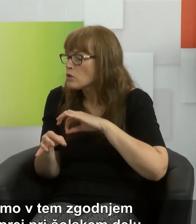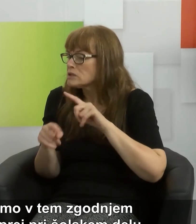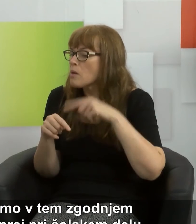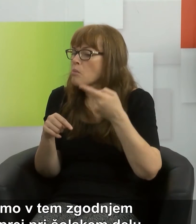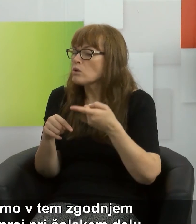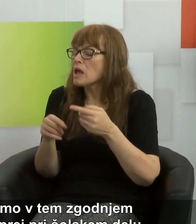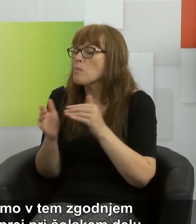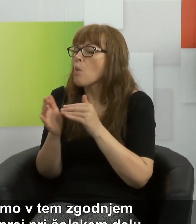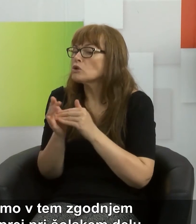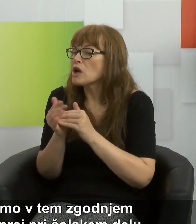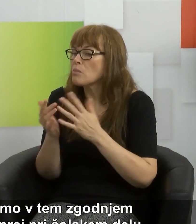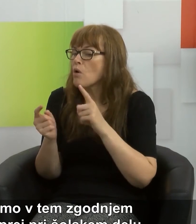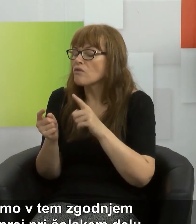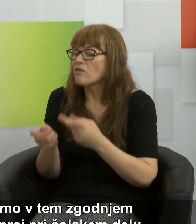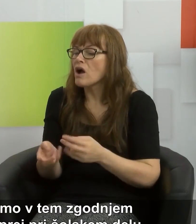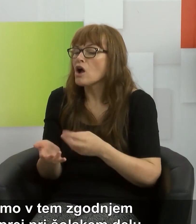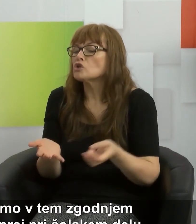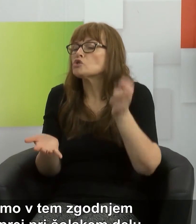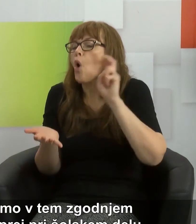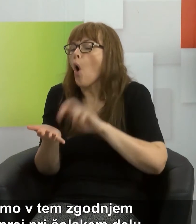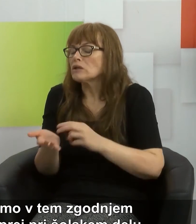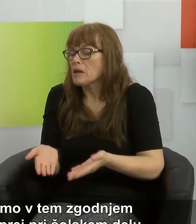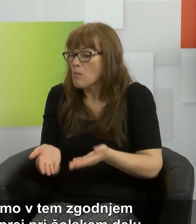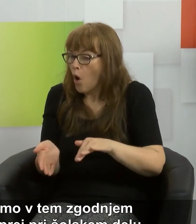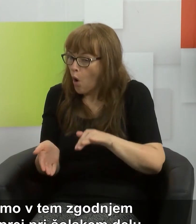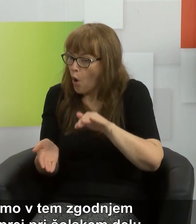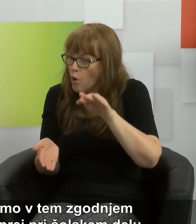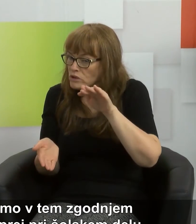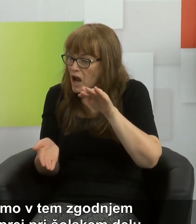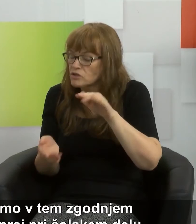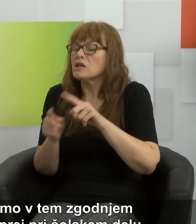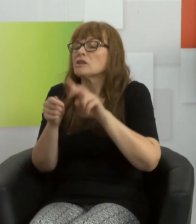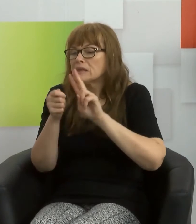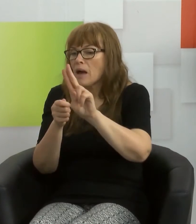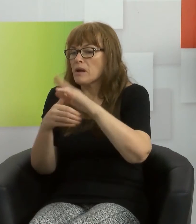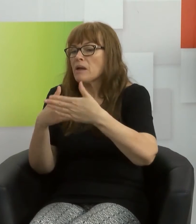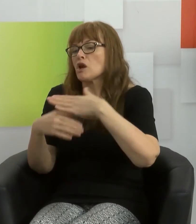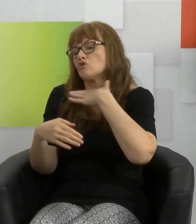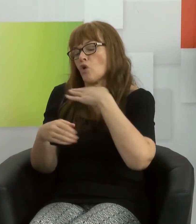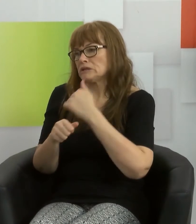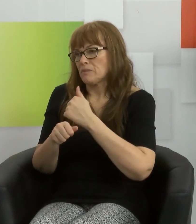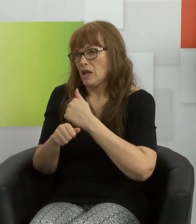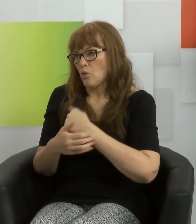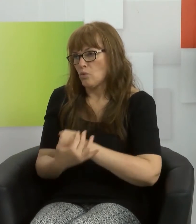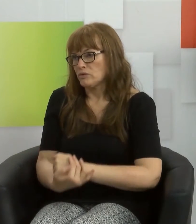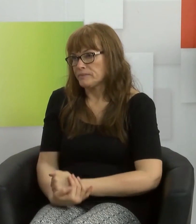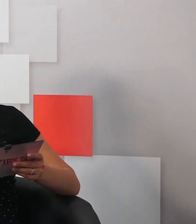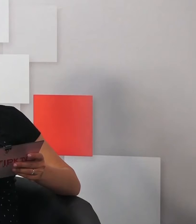potem potrebujemo v tem zgodnjem odraščanju in potem naprej pri šolskem delu.